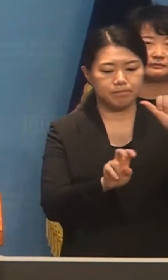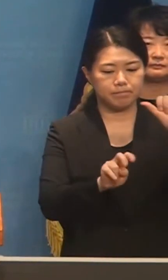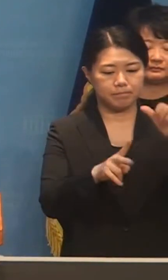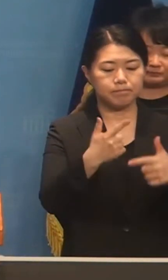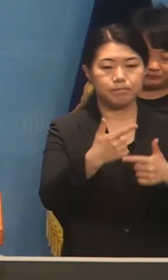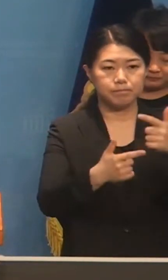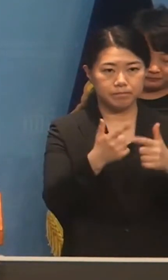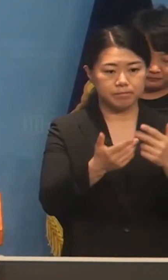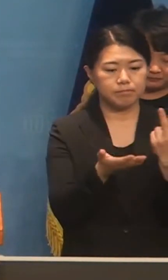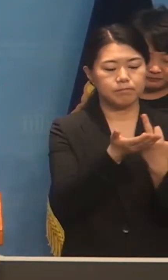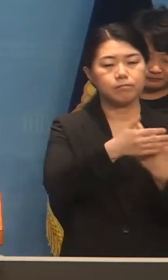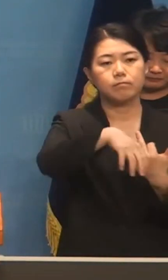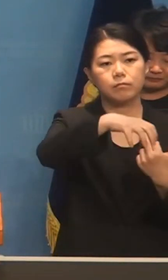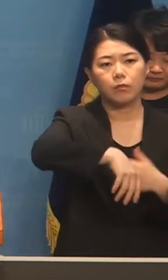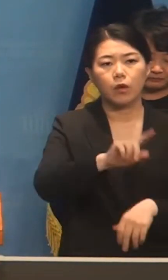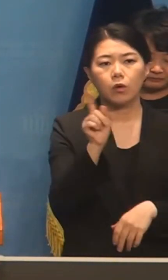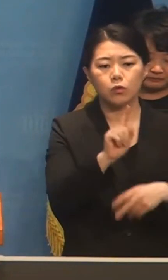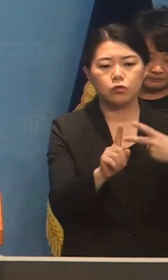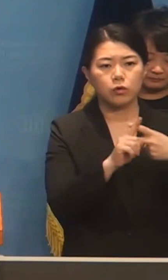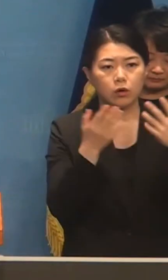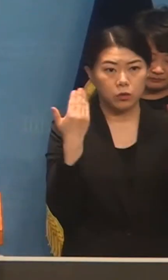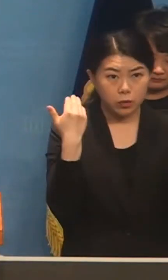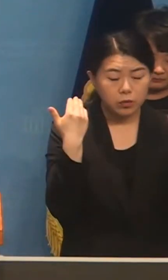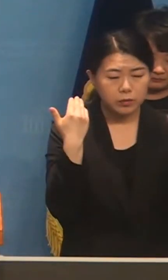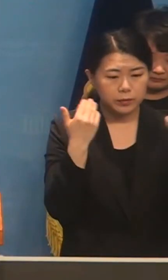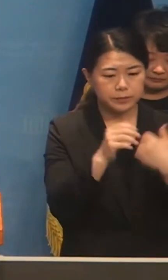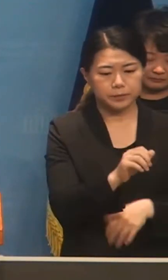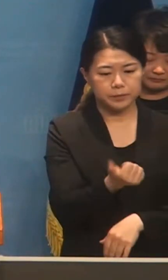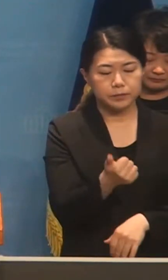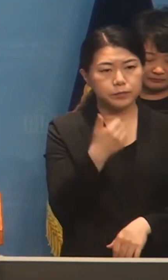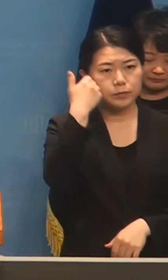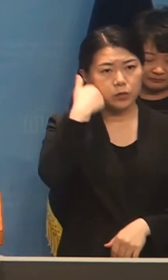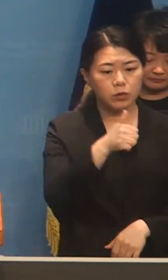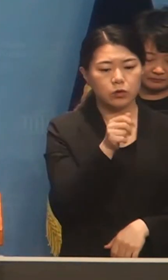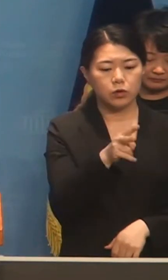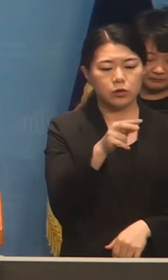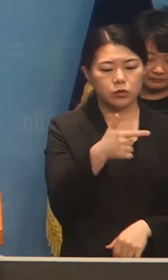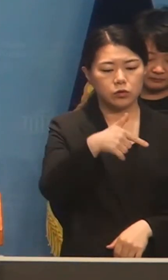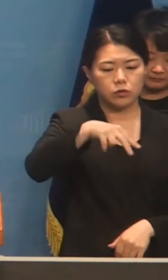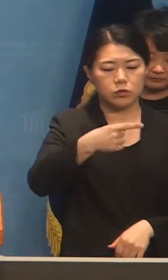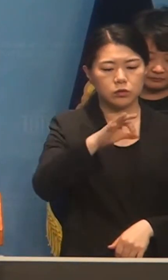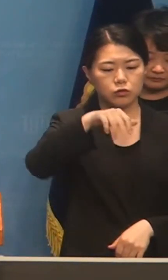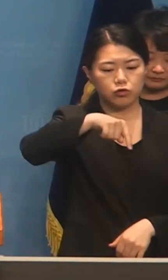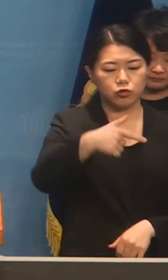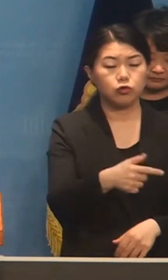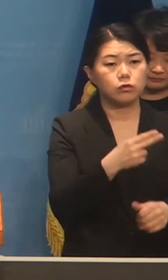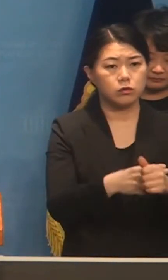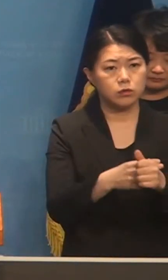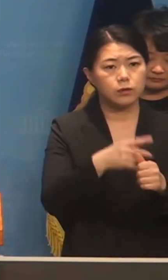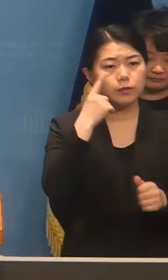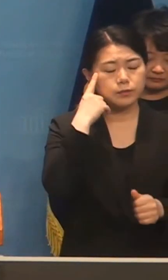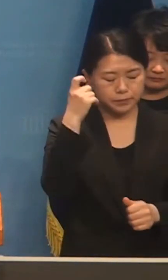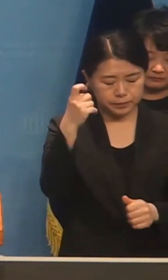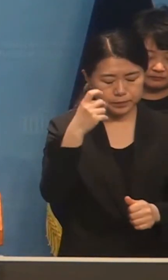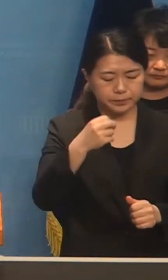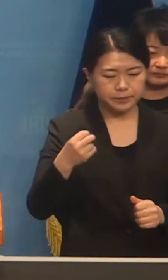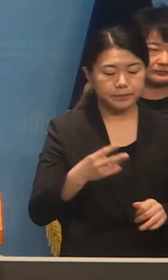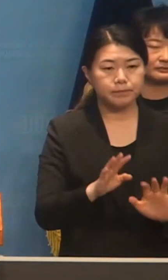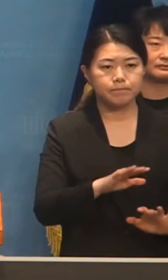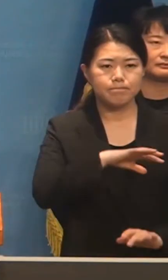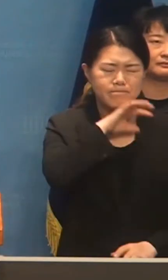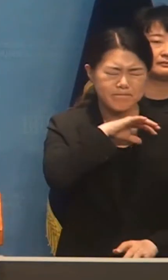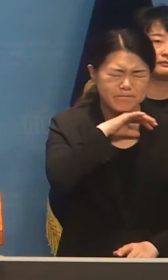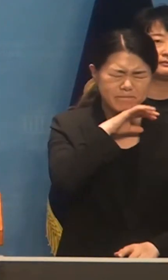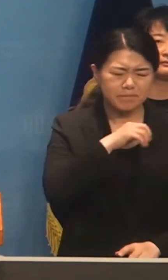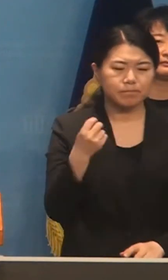목요일 제주도의 한 중학교에서 사망한 고 현승준 선생님을 추모하면서 악성 민원과